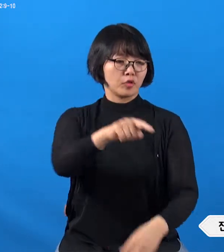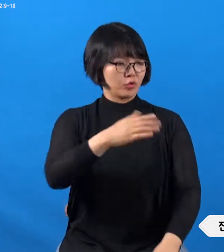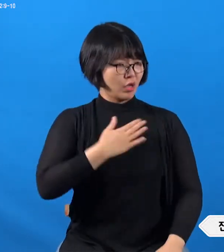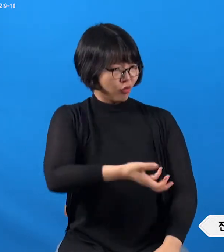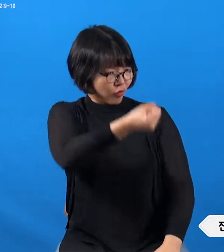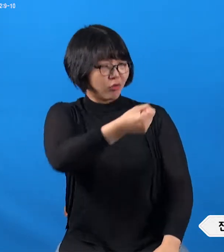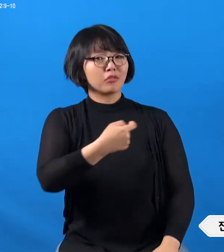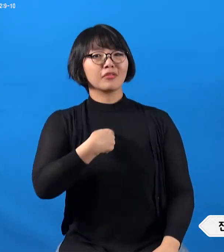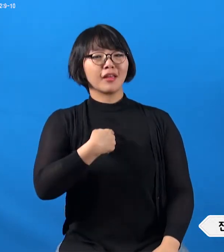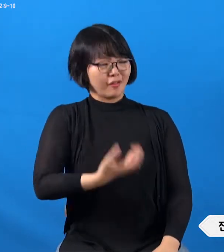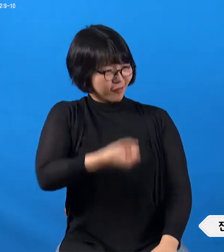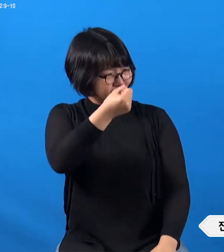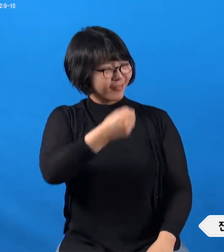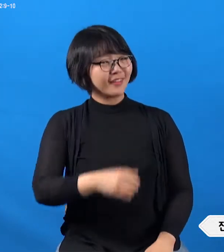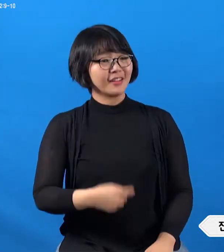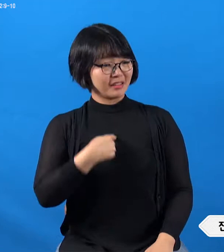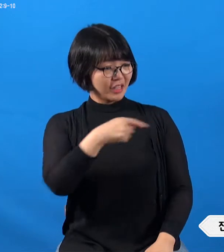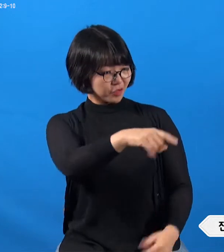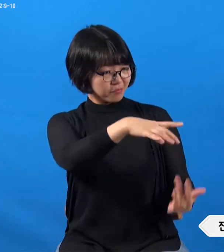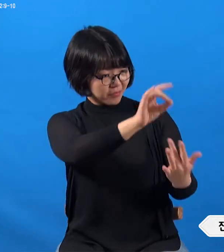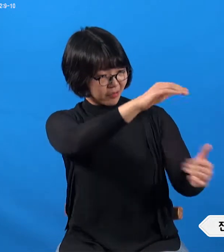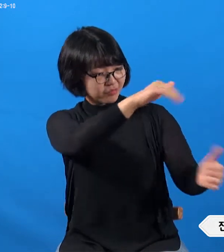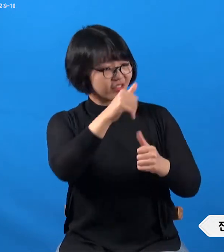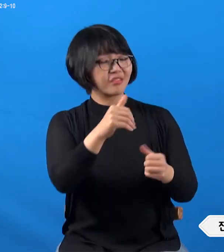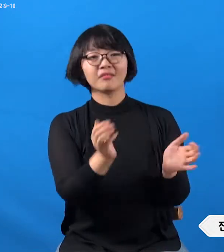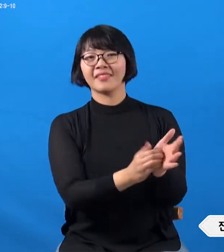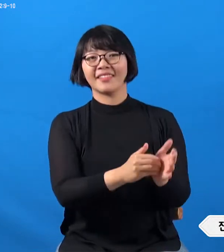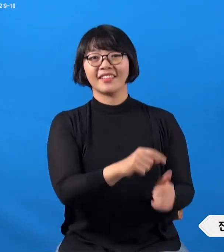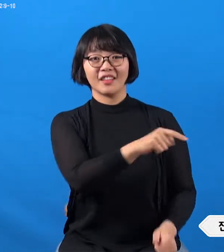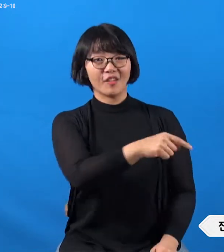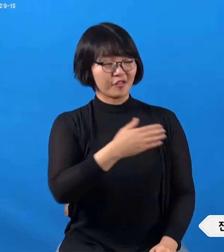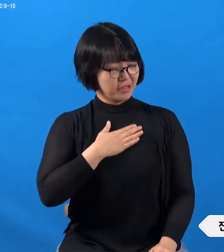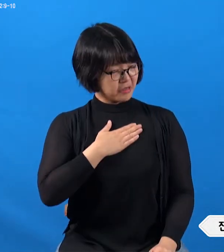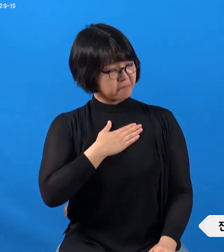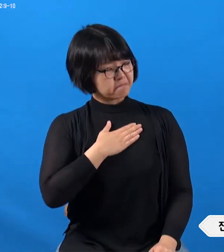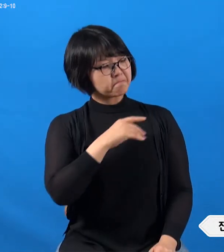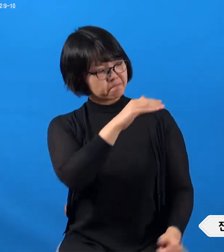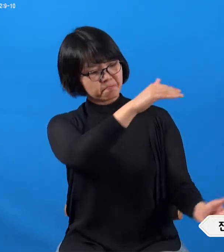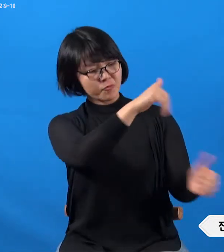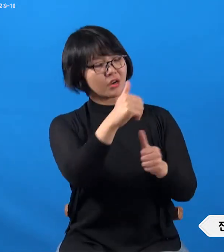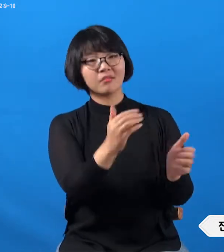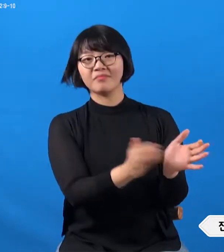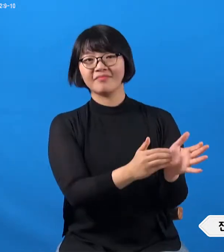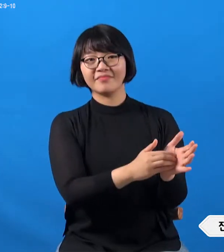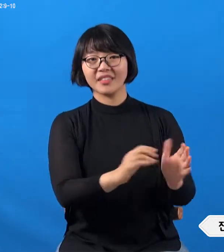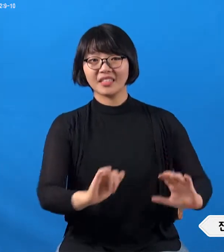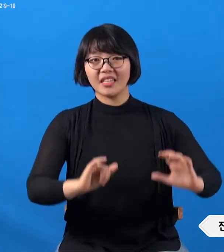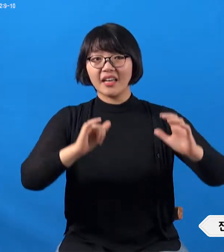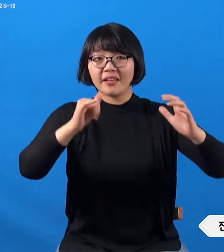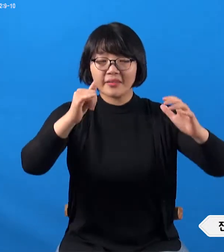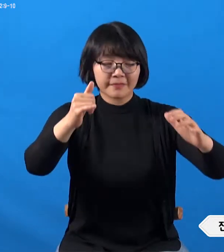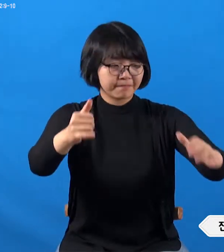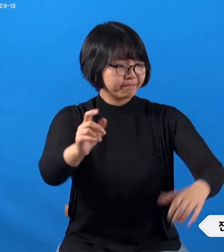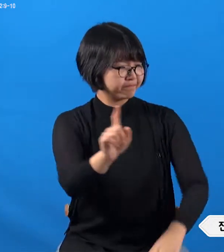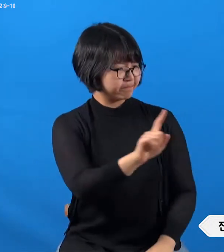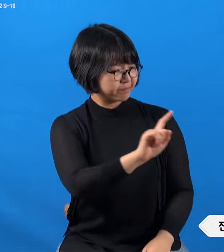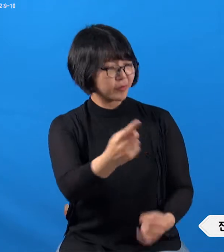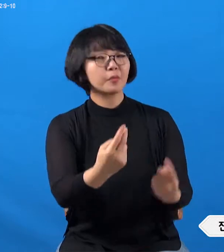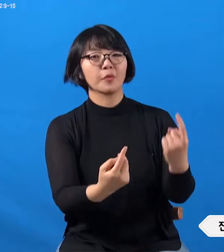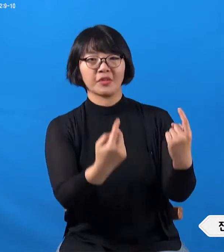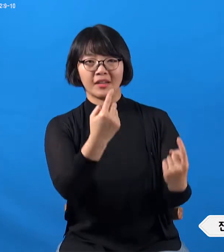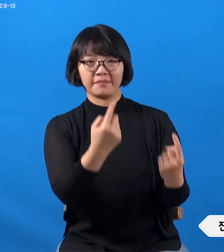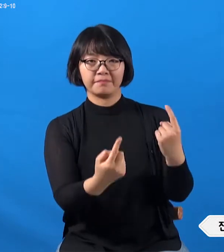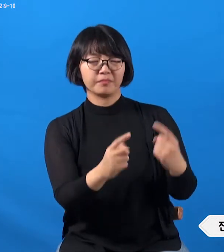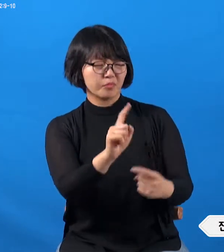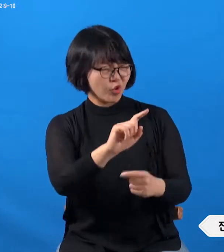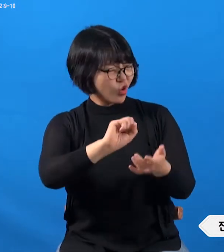것이라고, 내 소유라고, 내가 너를 선택했다고, 내가 너를 택했다고. 이 세상에 어떤 것들이